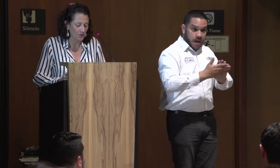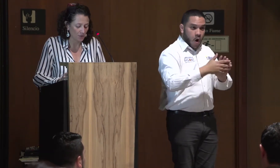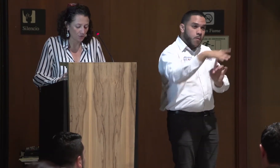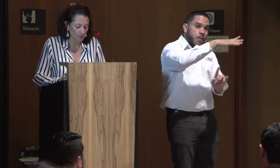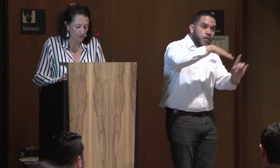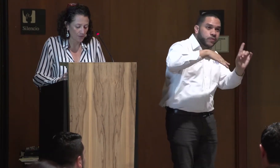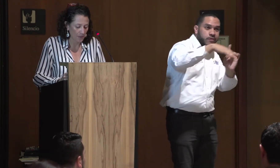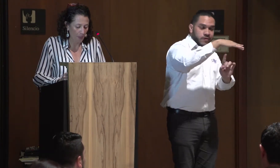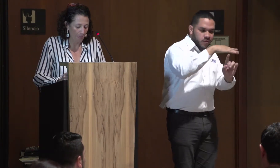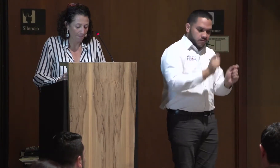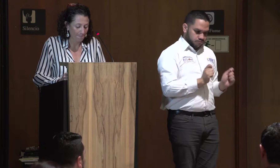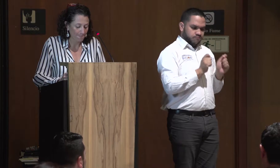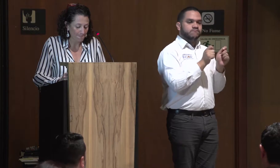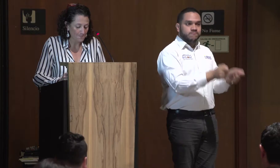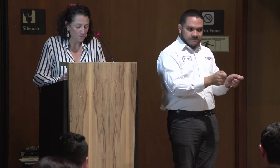está sucediendo.